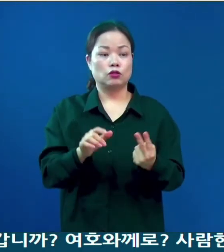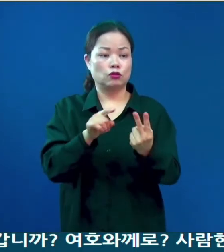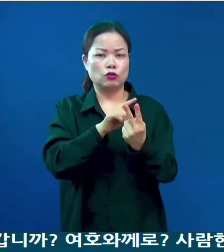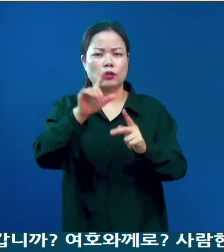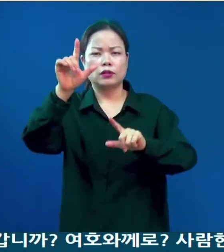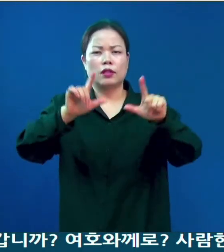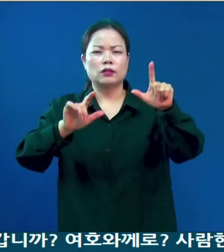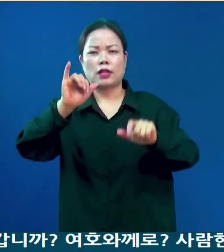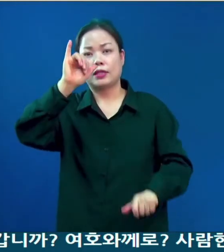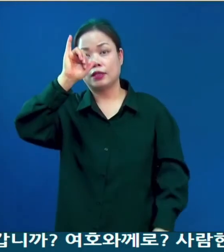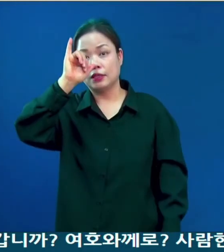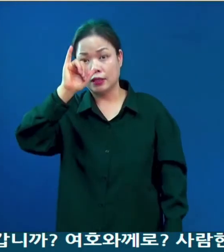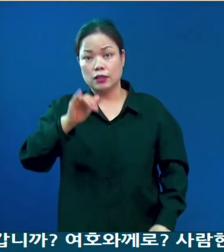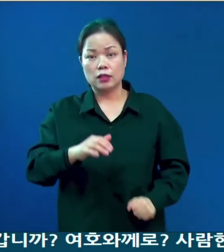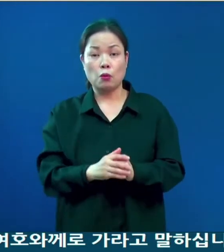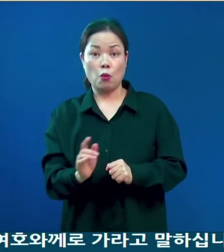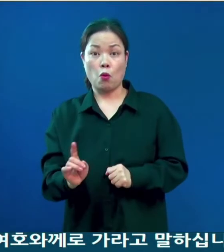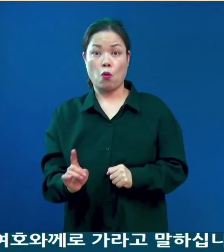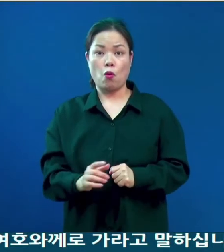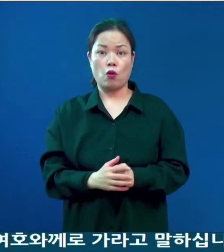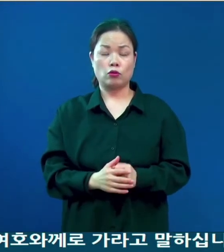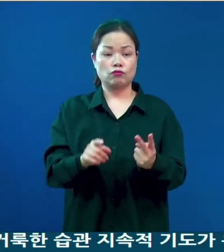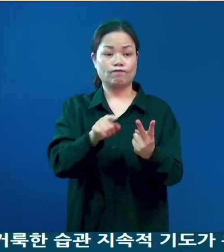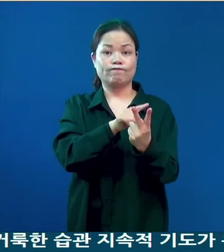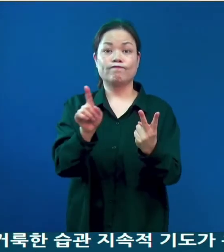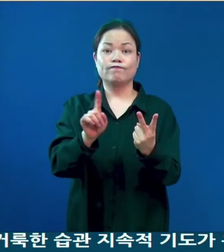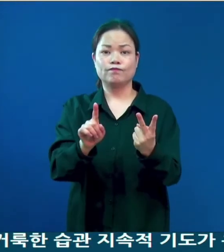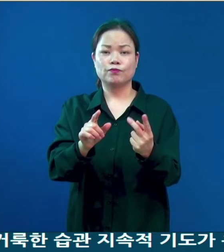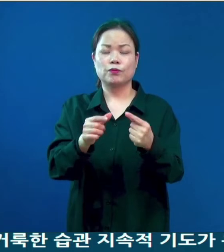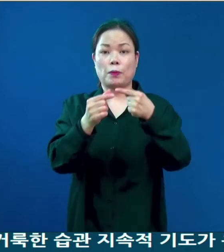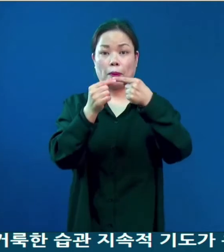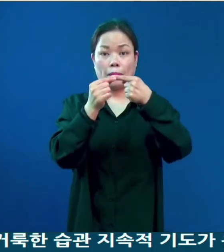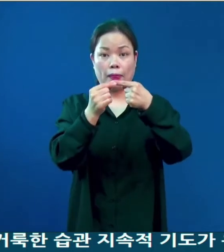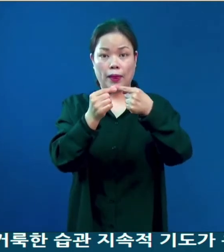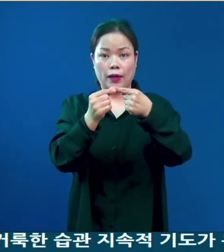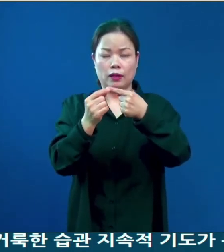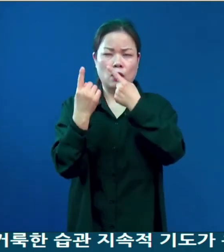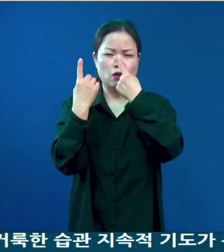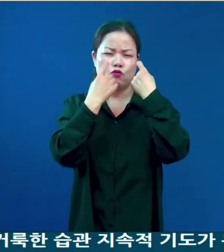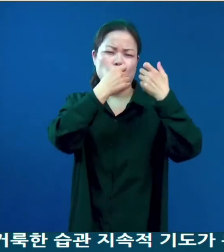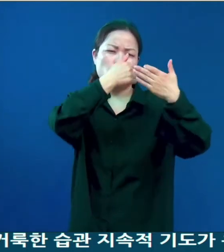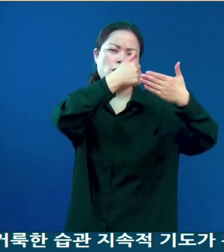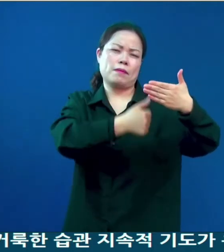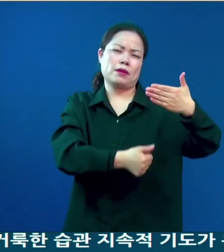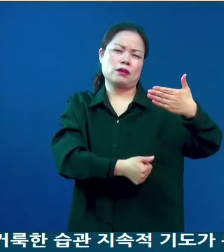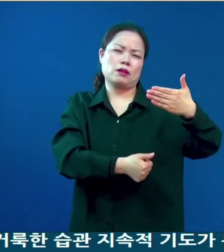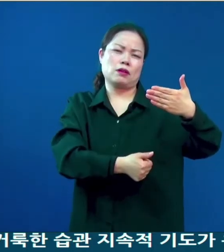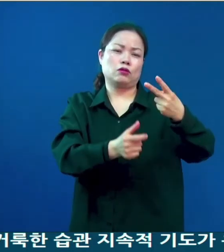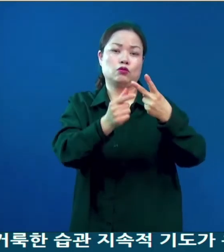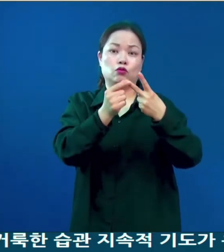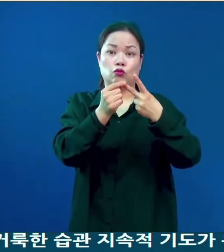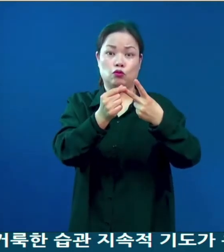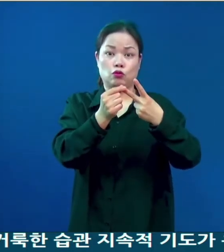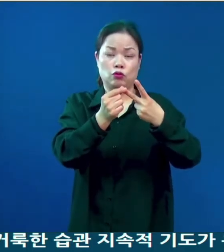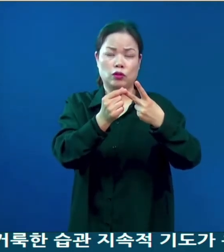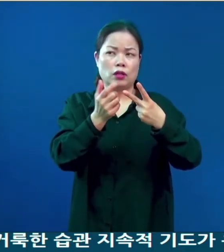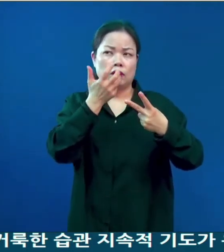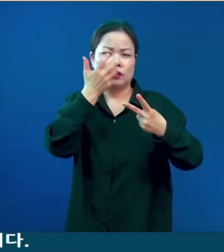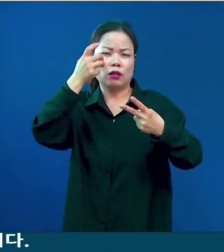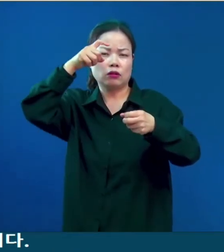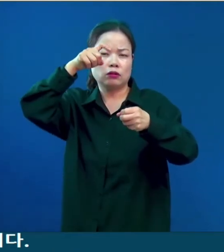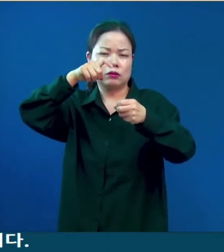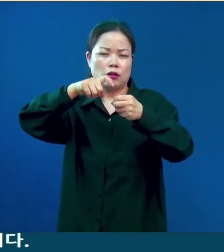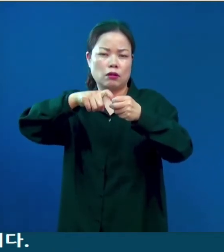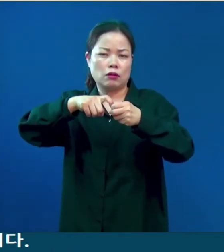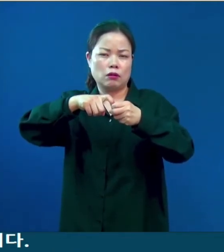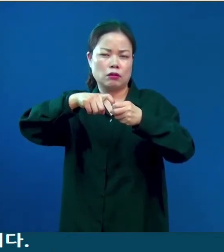현상이 나타나는데 뭘까요? 두 가지. 첫째는 유혹에 빠집니다. 유혹에. 그리고 두 번째는 영적 깊은